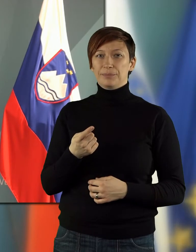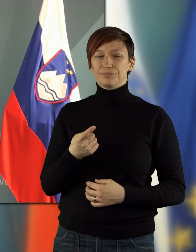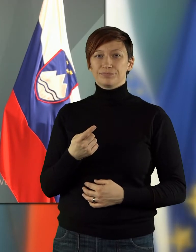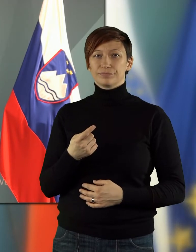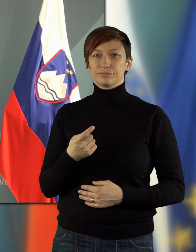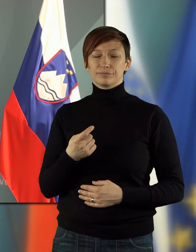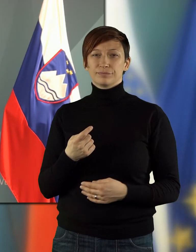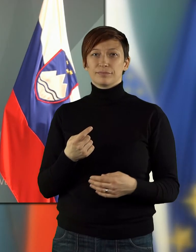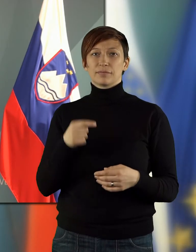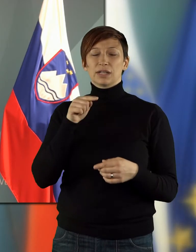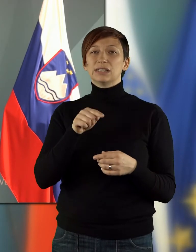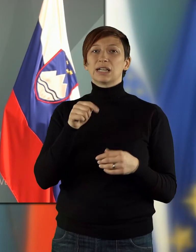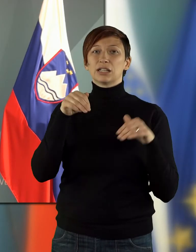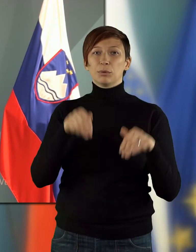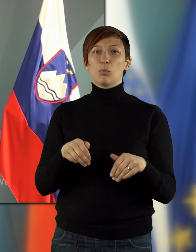povedala